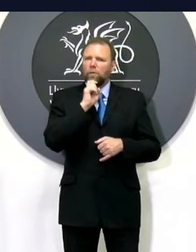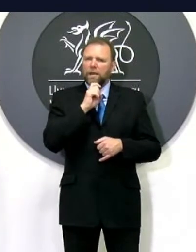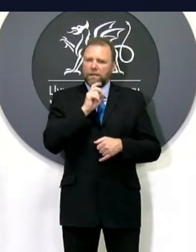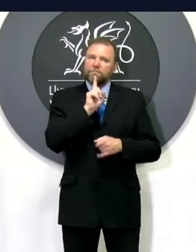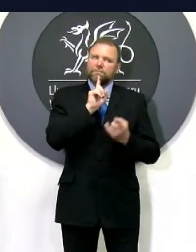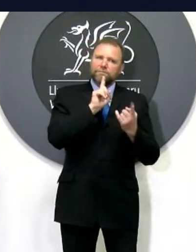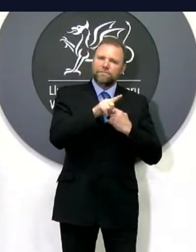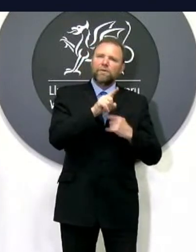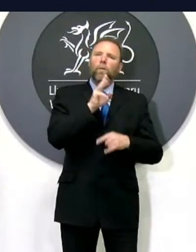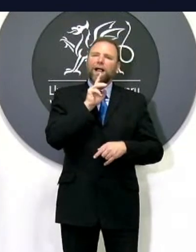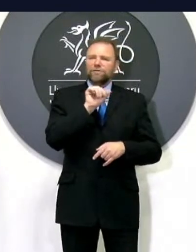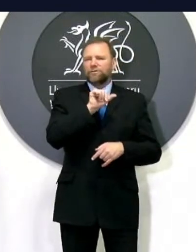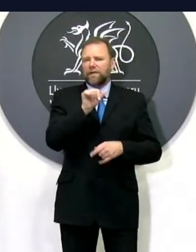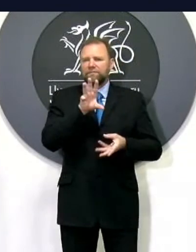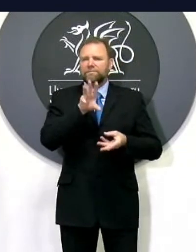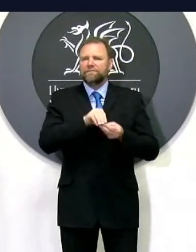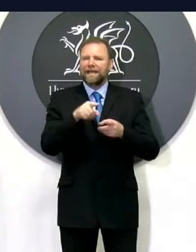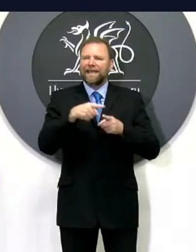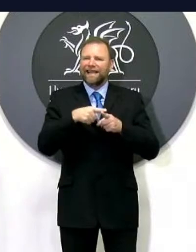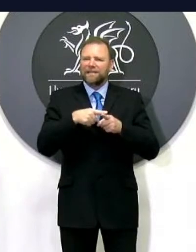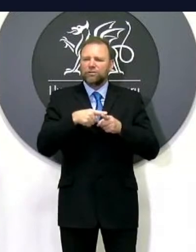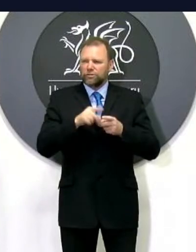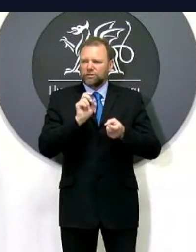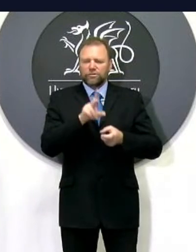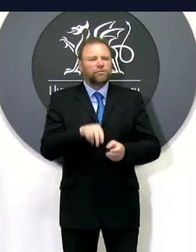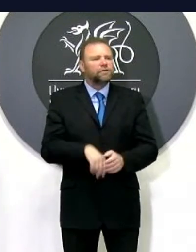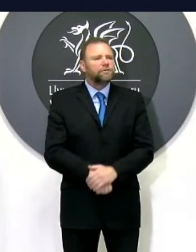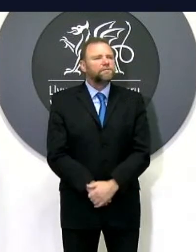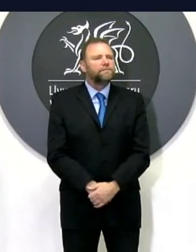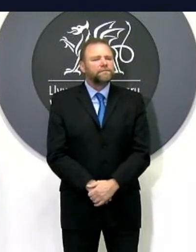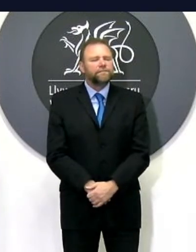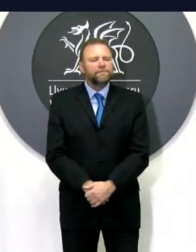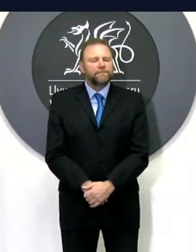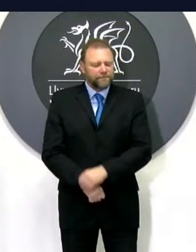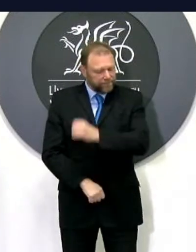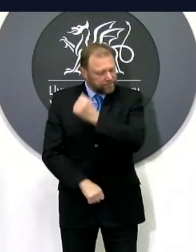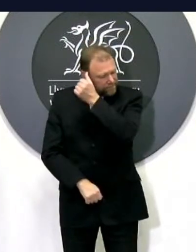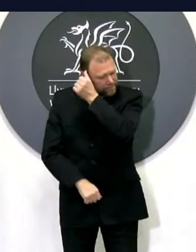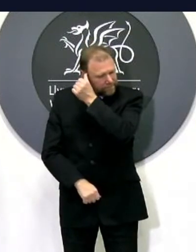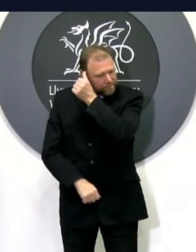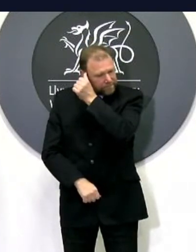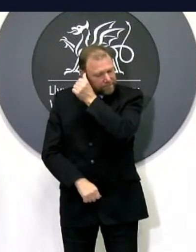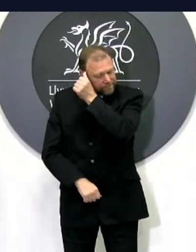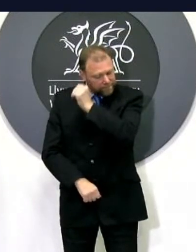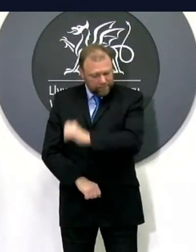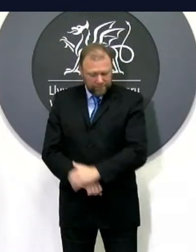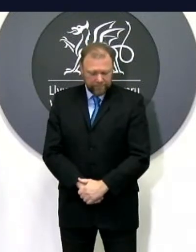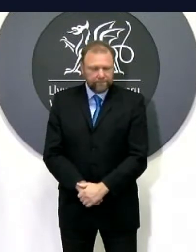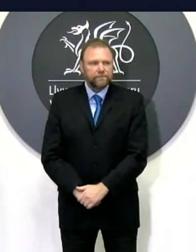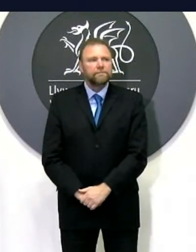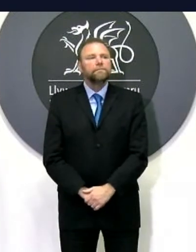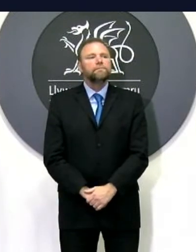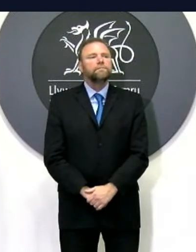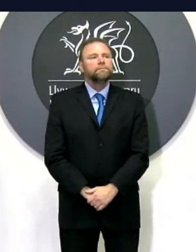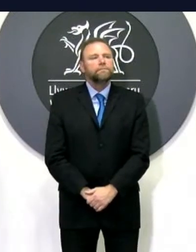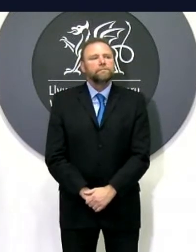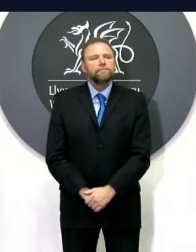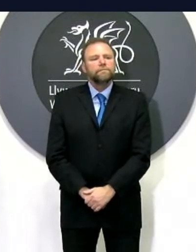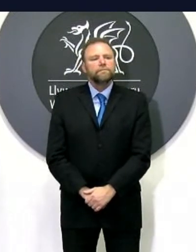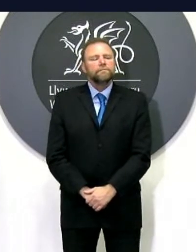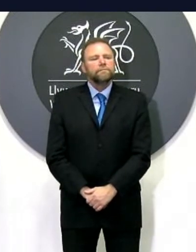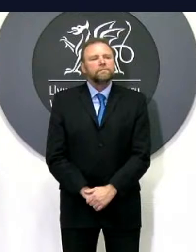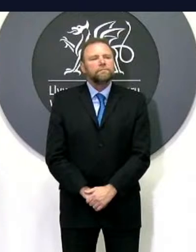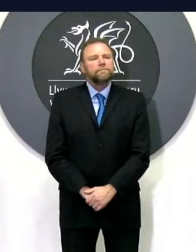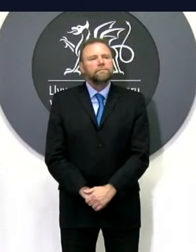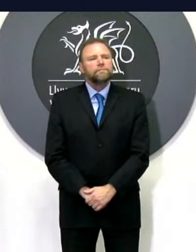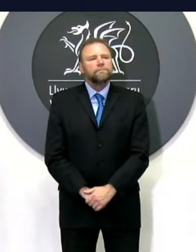fwynhau. Fel wedais i yn y datganiad, ni'n mynd i defnyddio nifer o'r posibiliadau